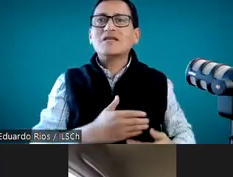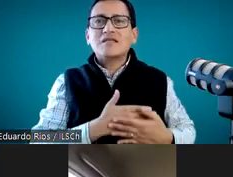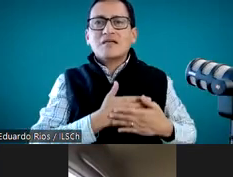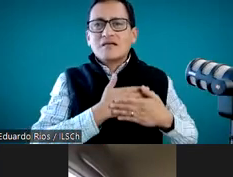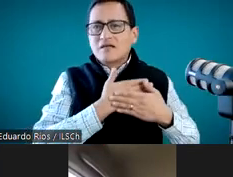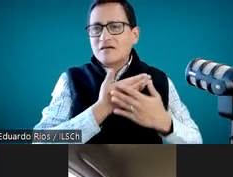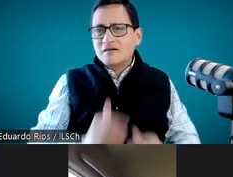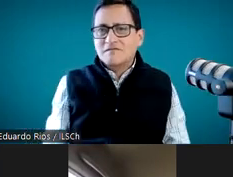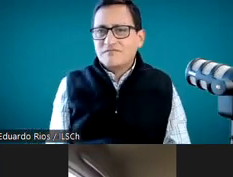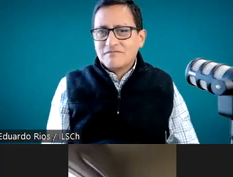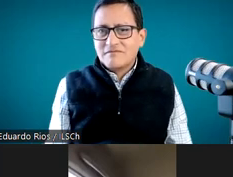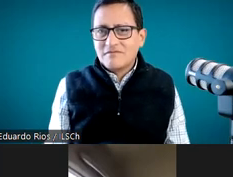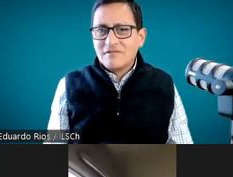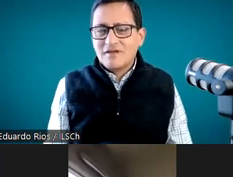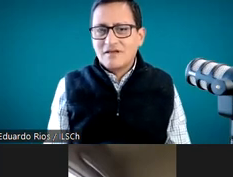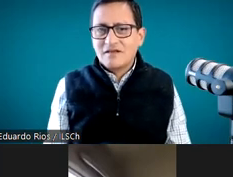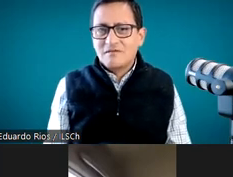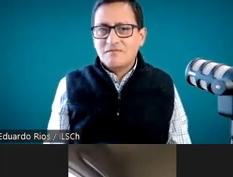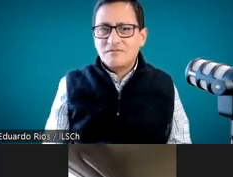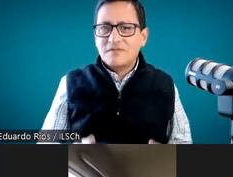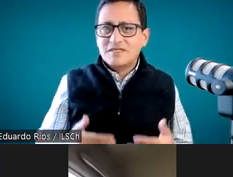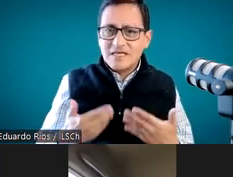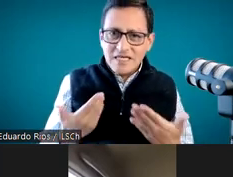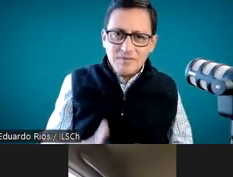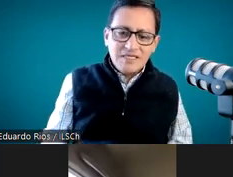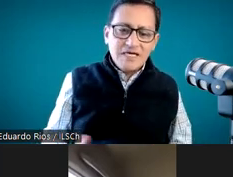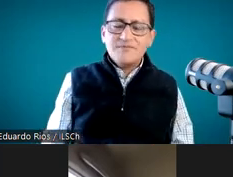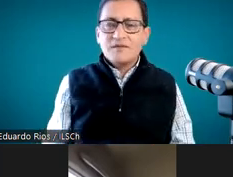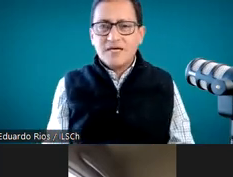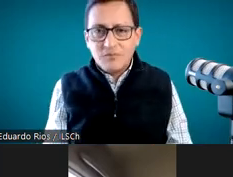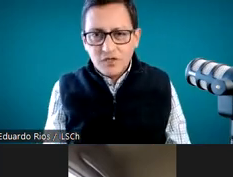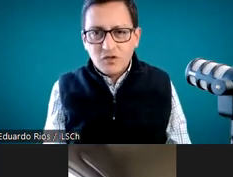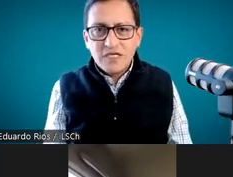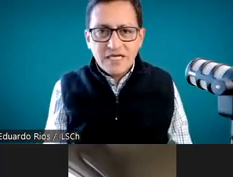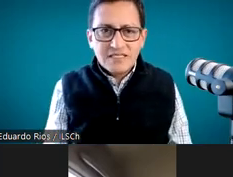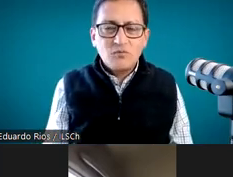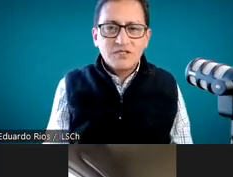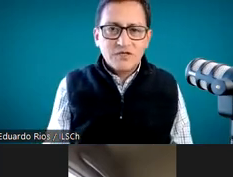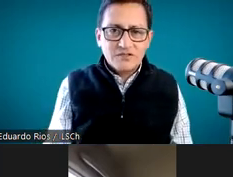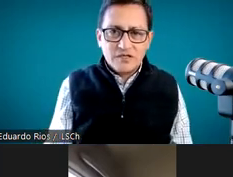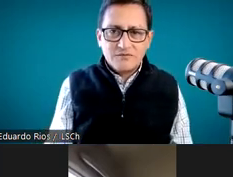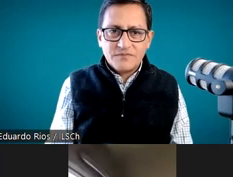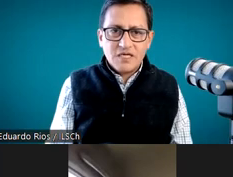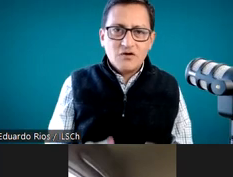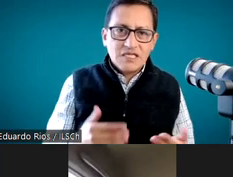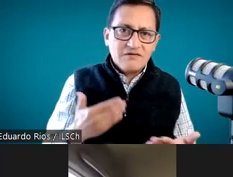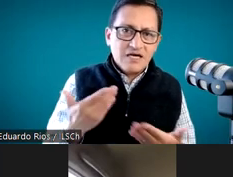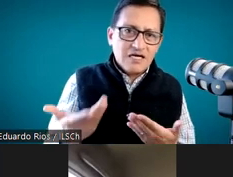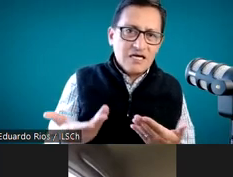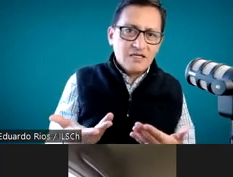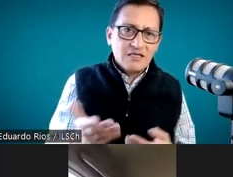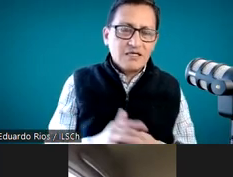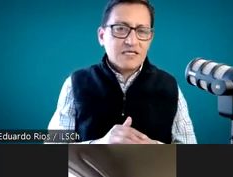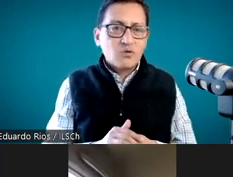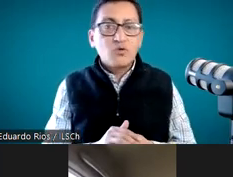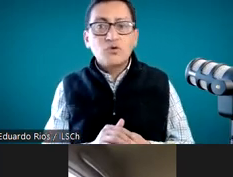de la otra persona e intercambiarlo para ver cómo siente. Se requiere empatía para poder comunicarse con personas sordas. Y los que trabajan en